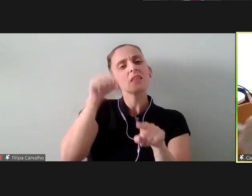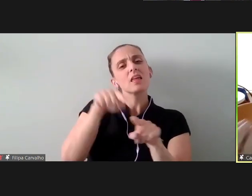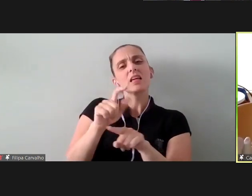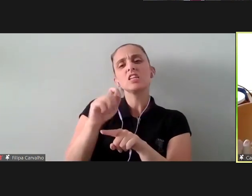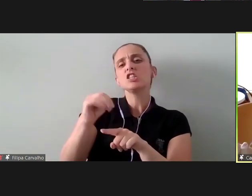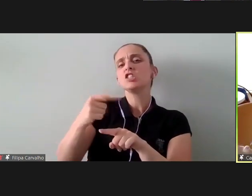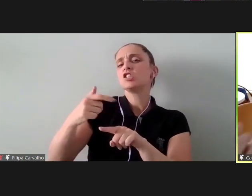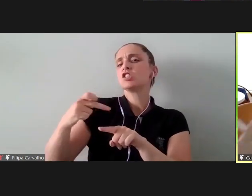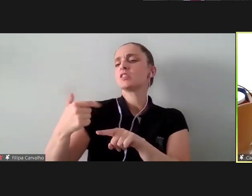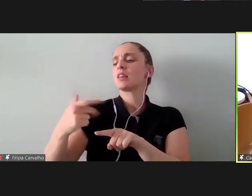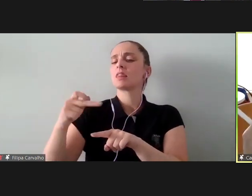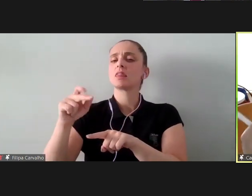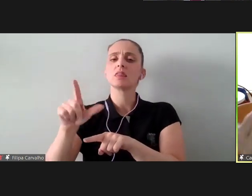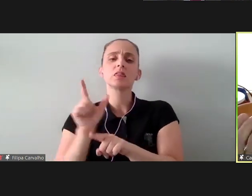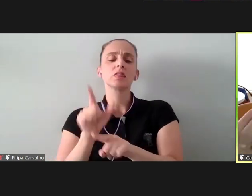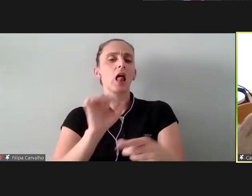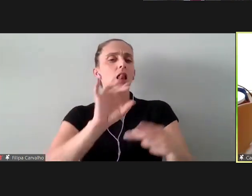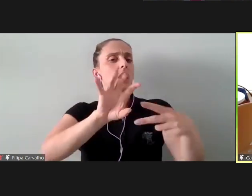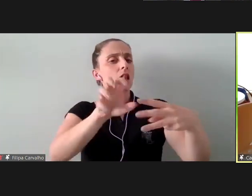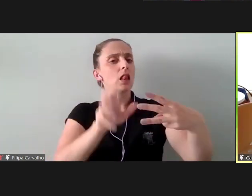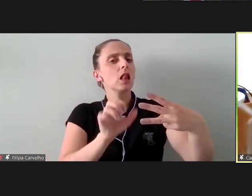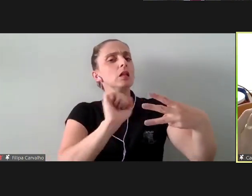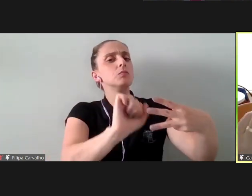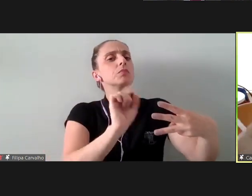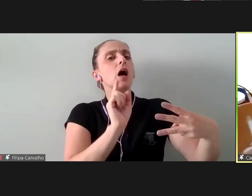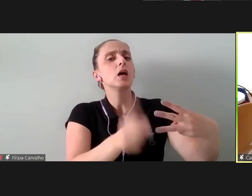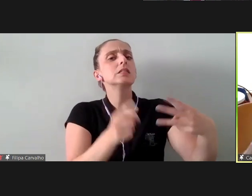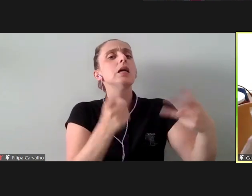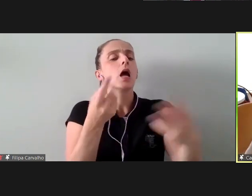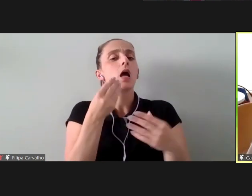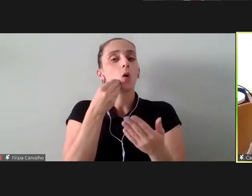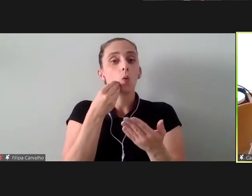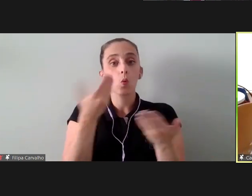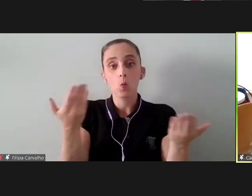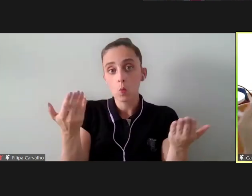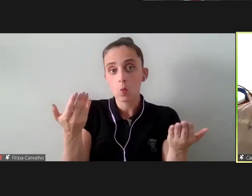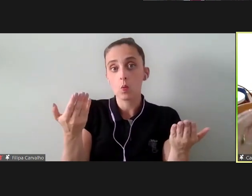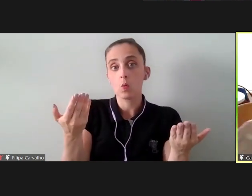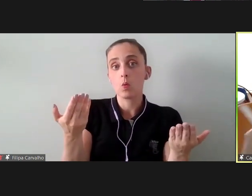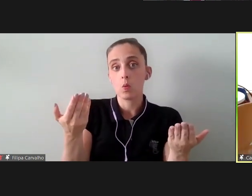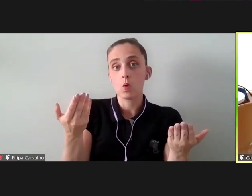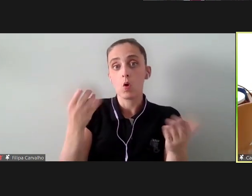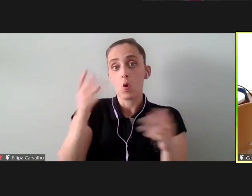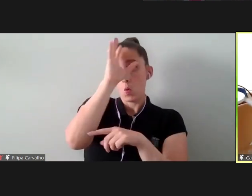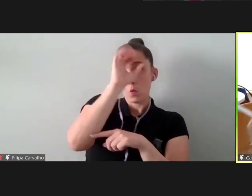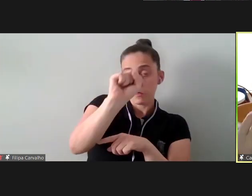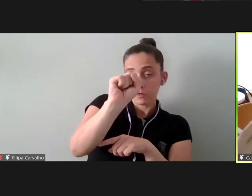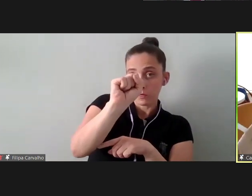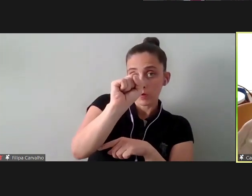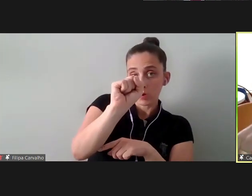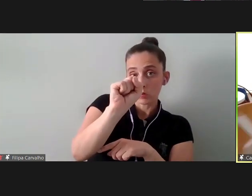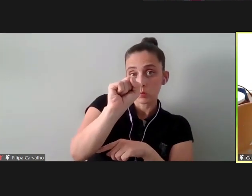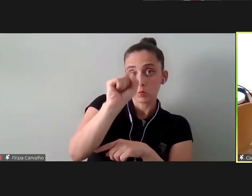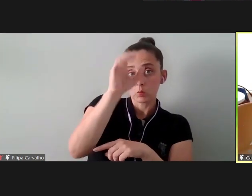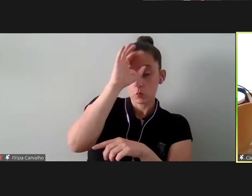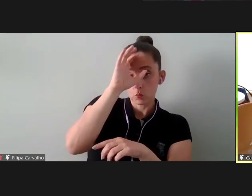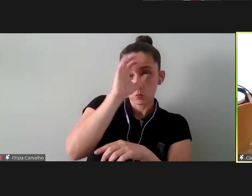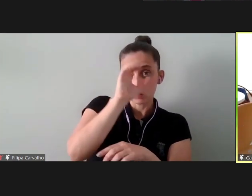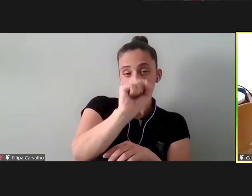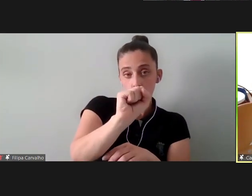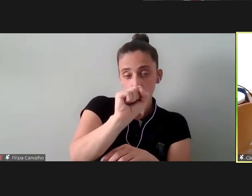pode entender por capacidade estatal? Capacidade estatal é a condição que os governos, que o Estado